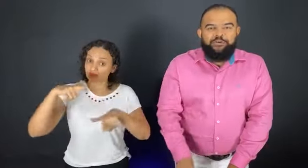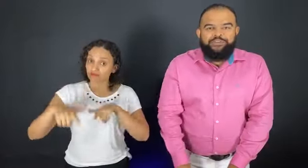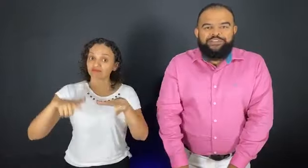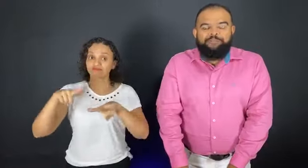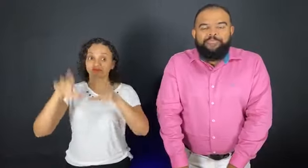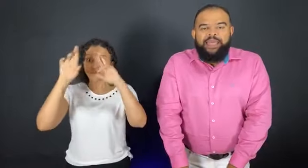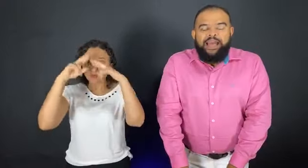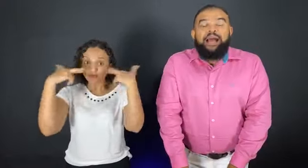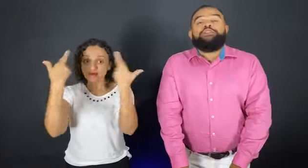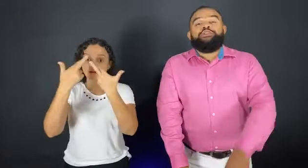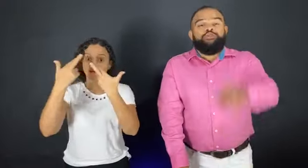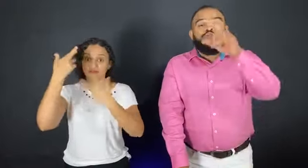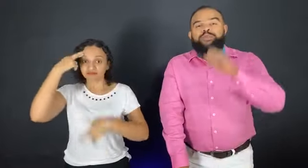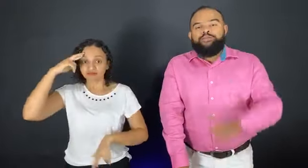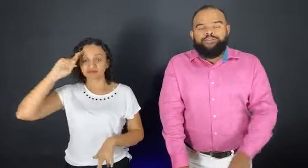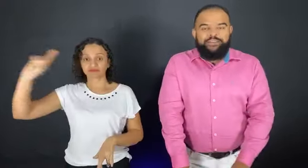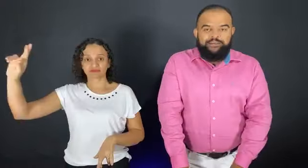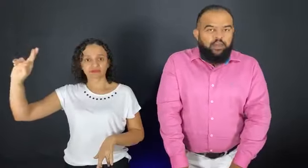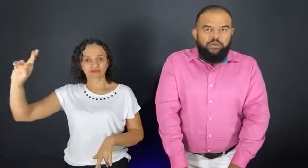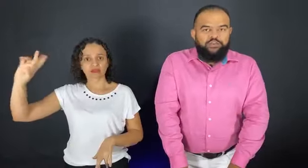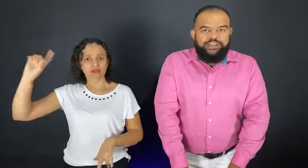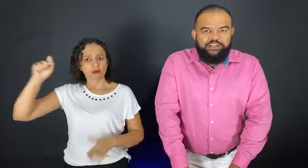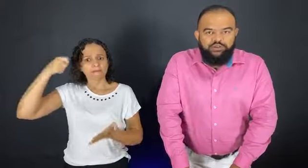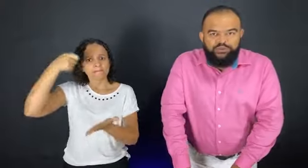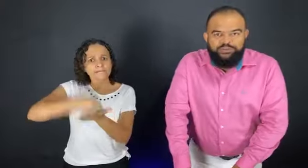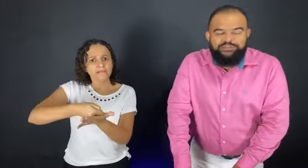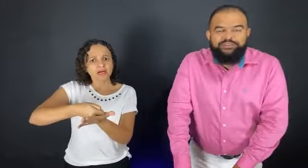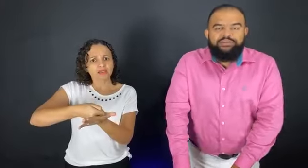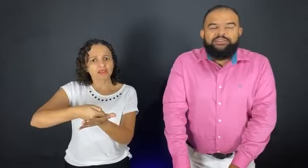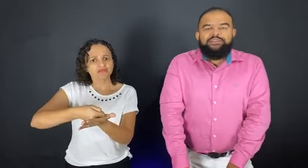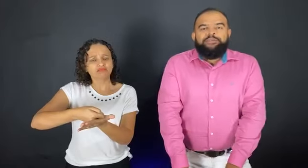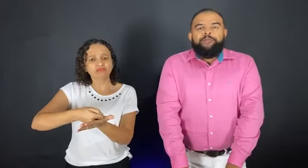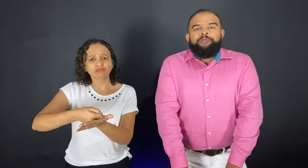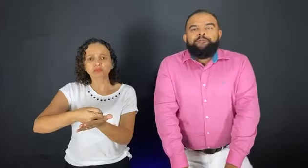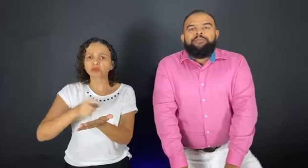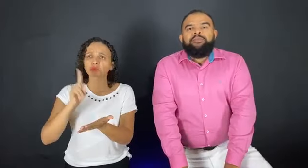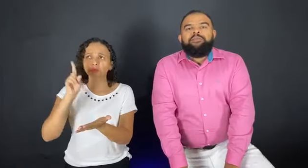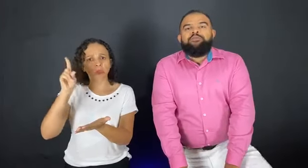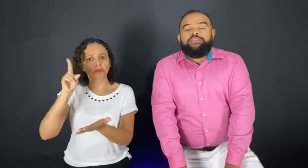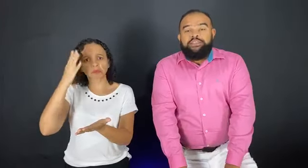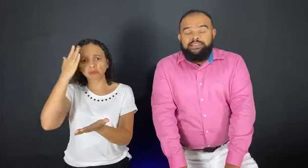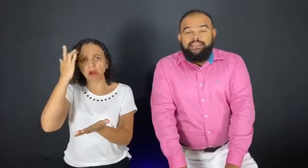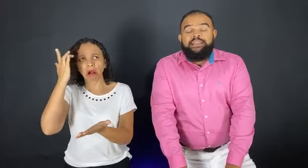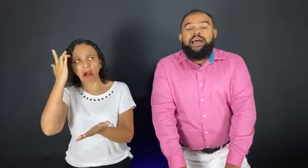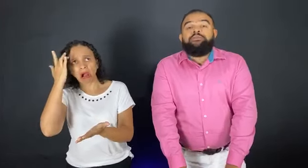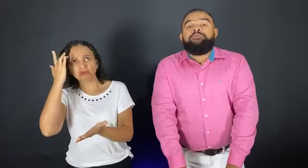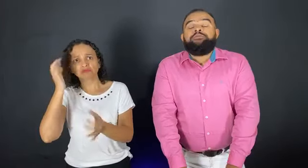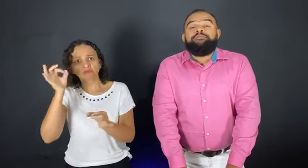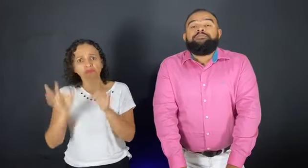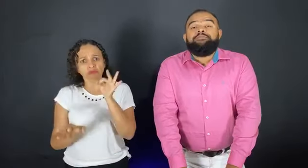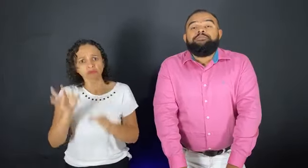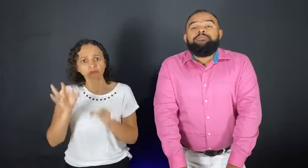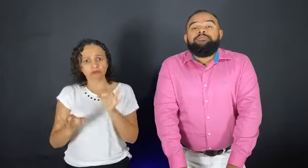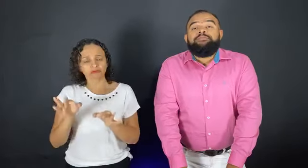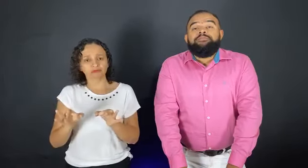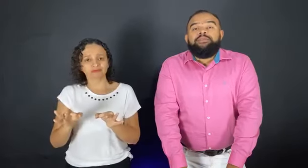pagamento que Deus acha justo para você. Não é o que você acha justo. Você tem aceitado?